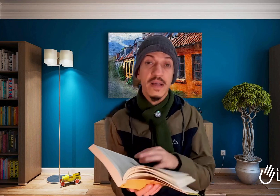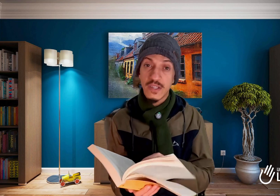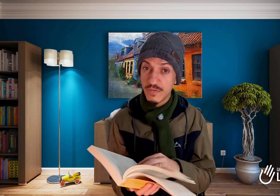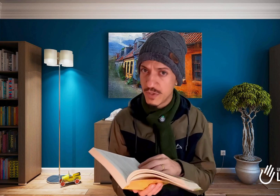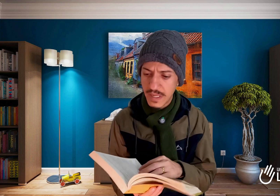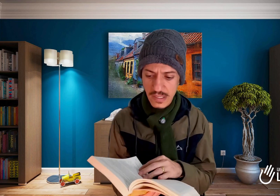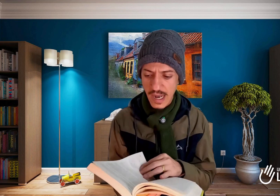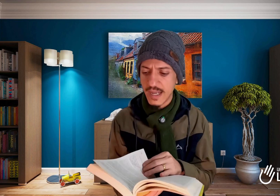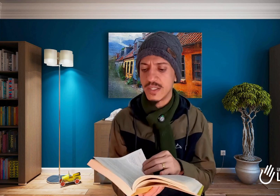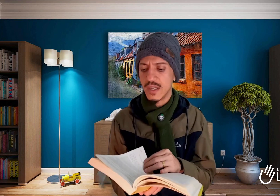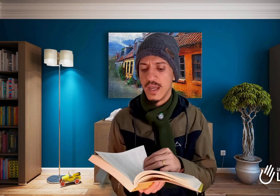aplicativos de mensagens.